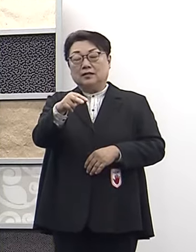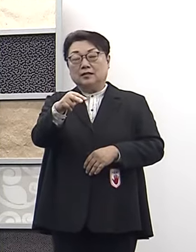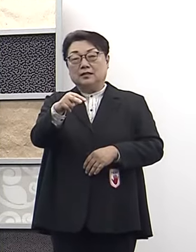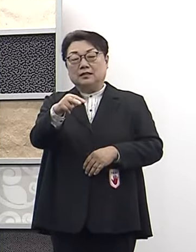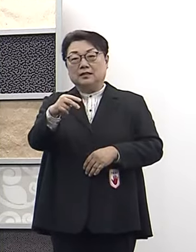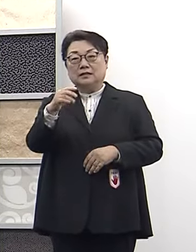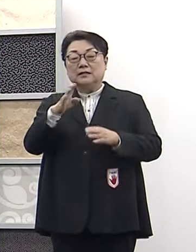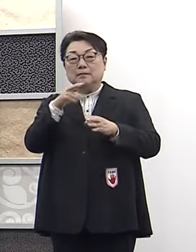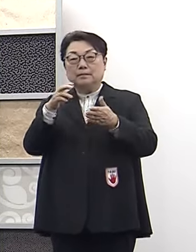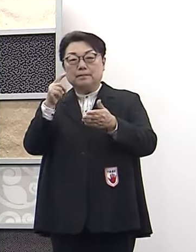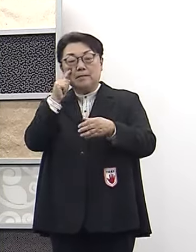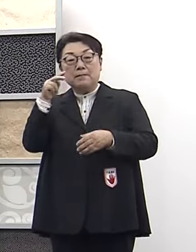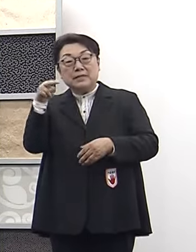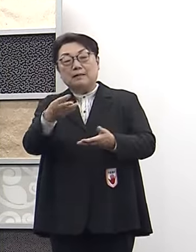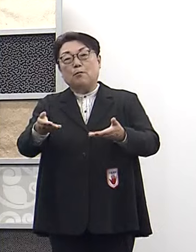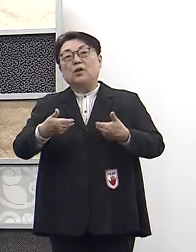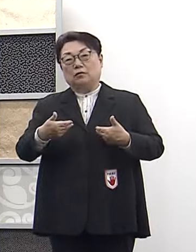ご自身の目で見ていただくということは